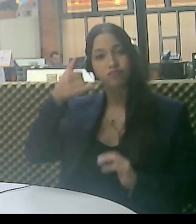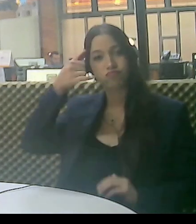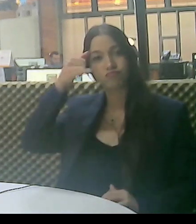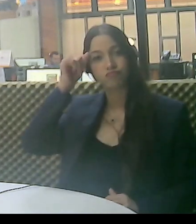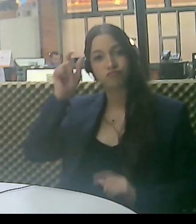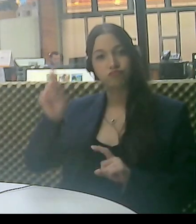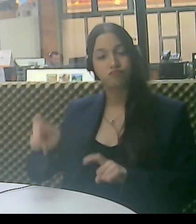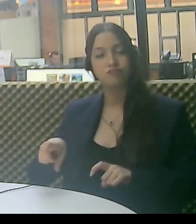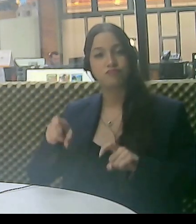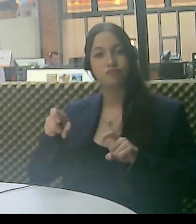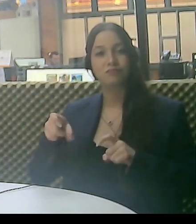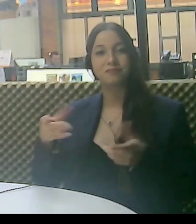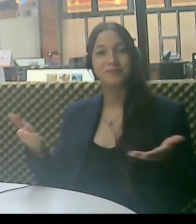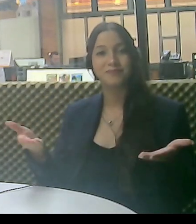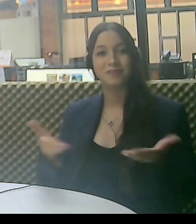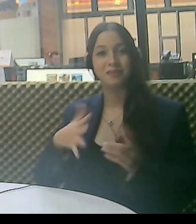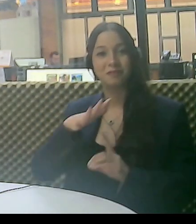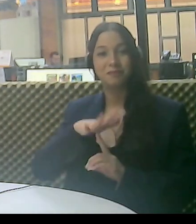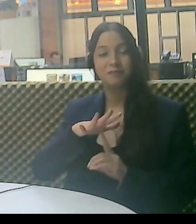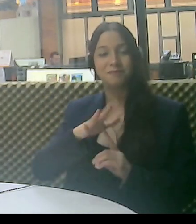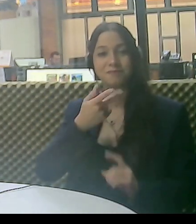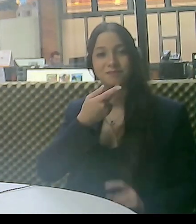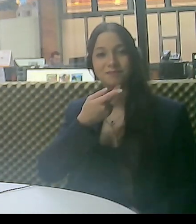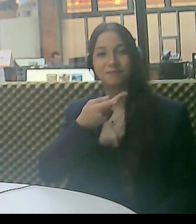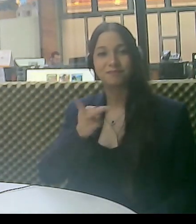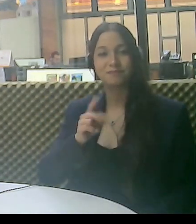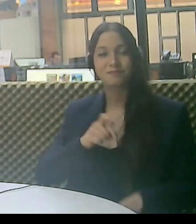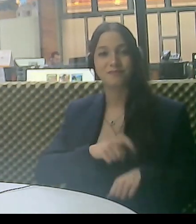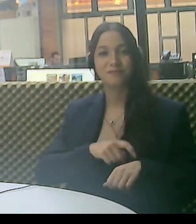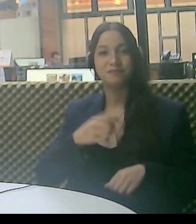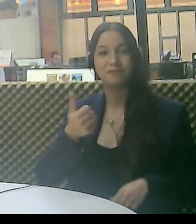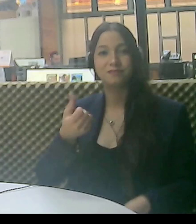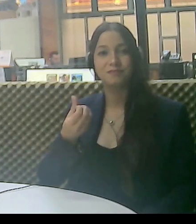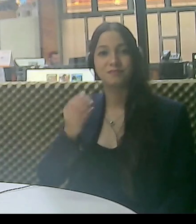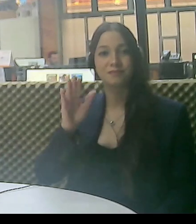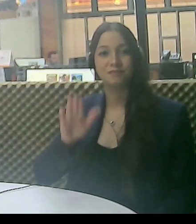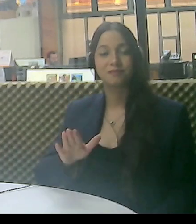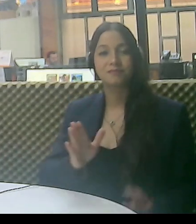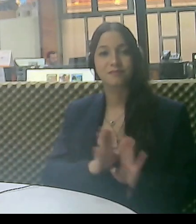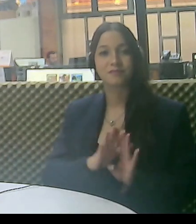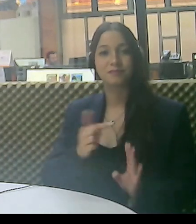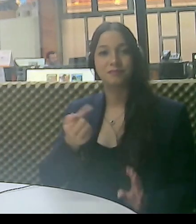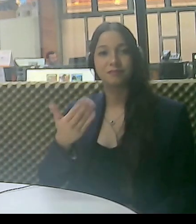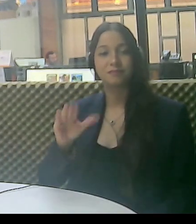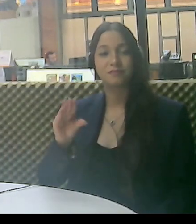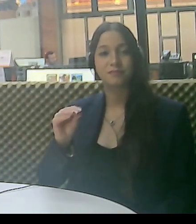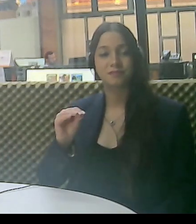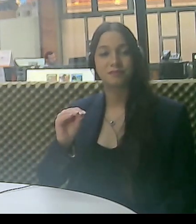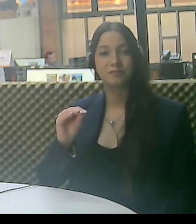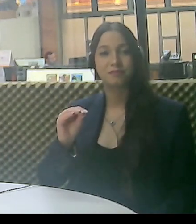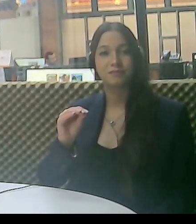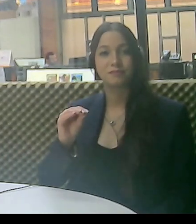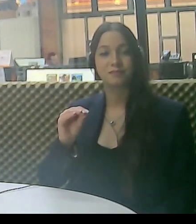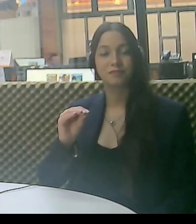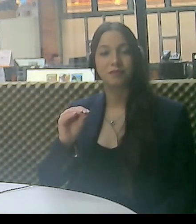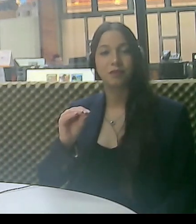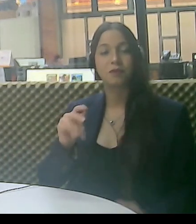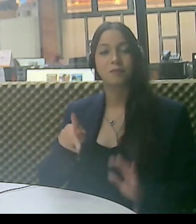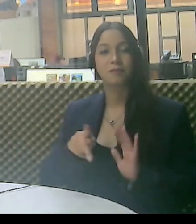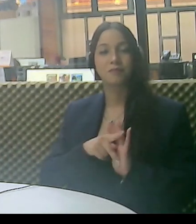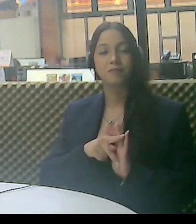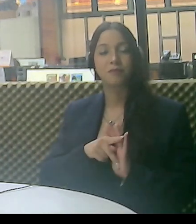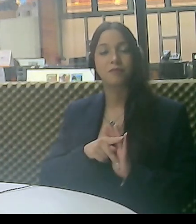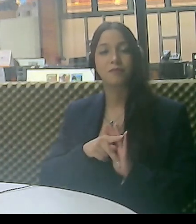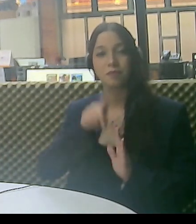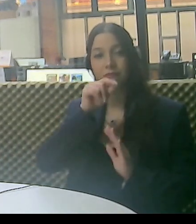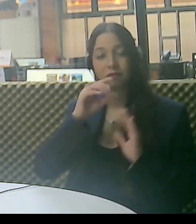Agro. Hoje, a feira pode ser visitada das 4 da tarde às 7:30 da noite, no cartão postal da cidade, onde é